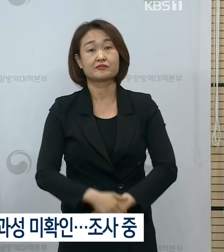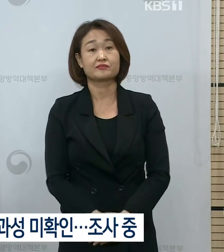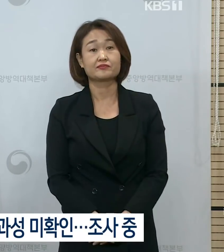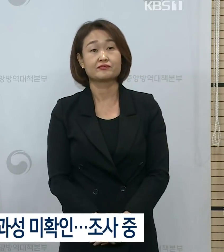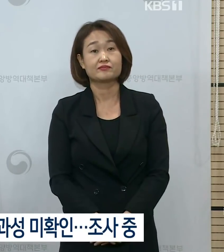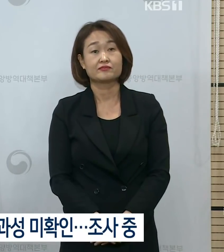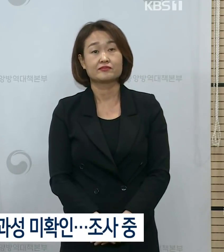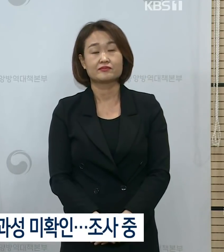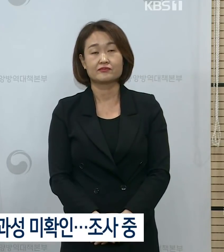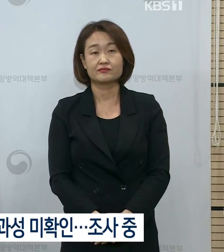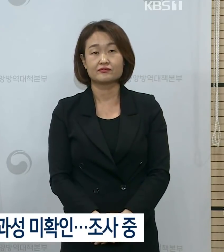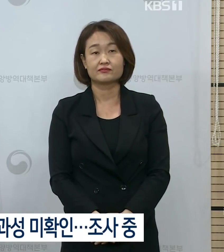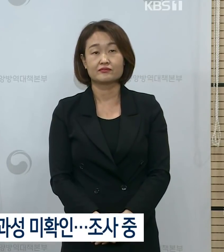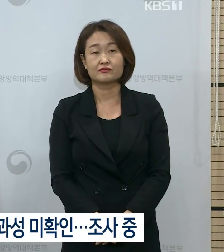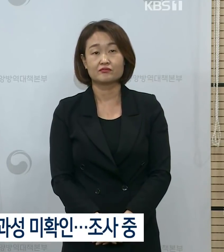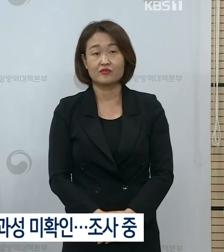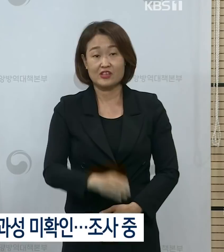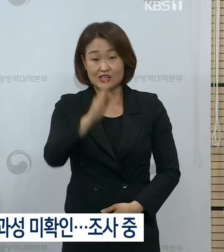어,